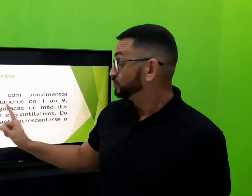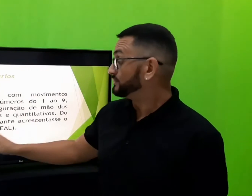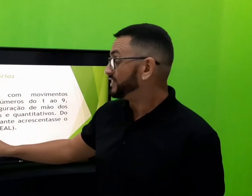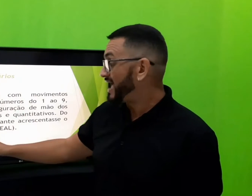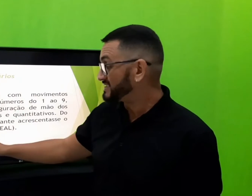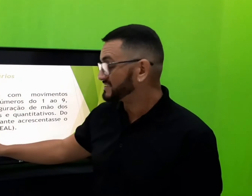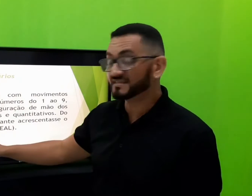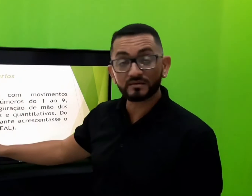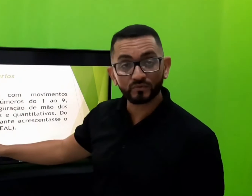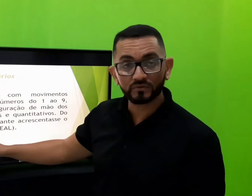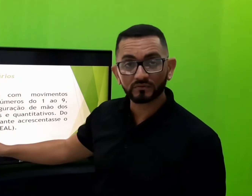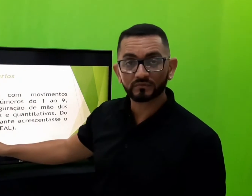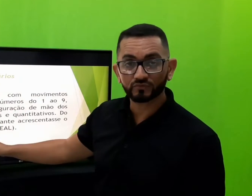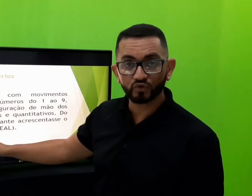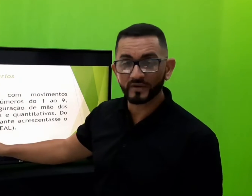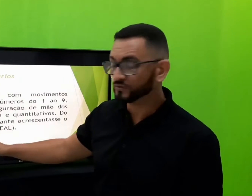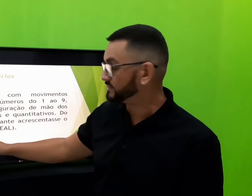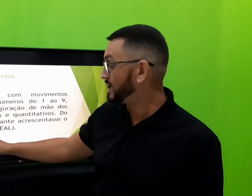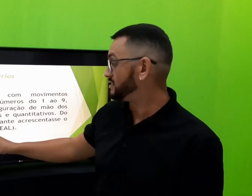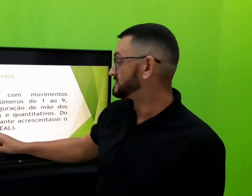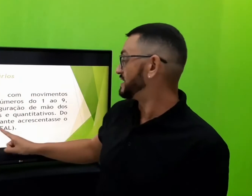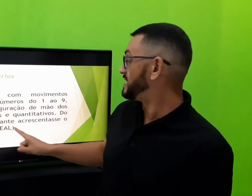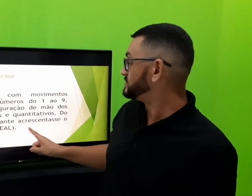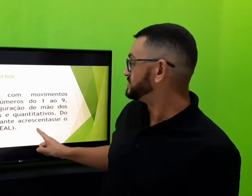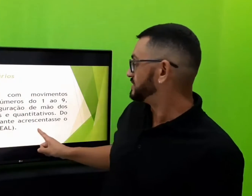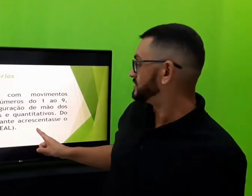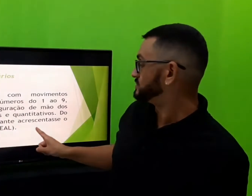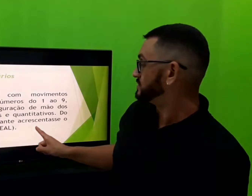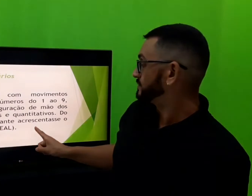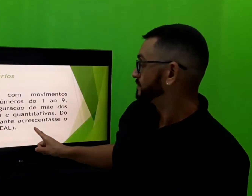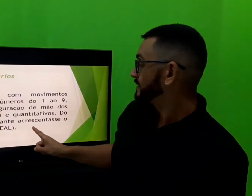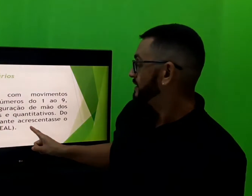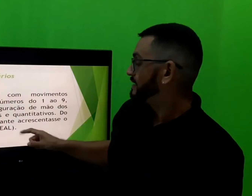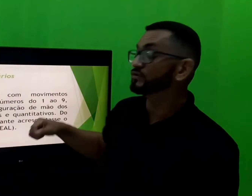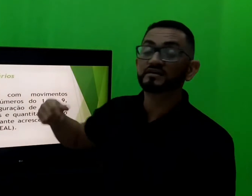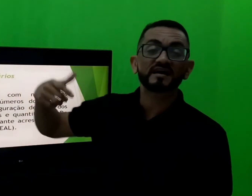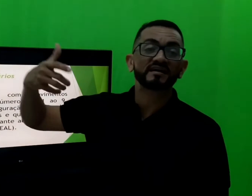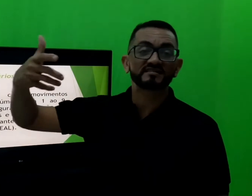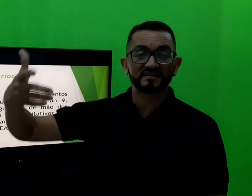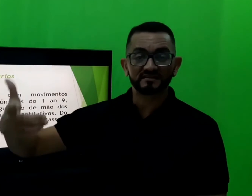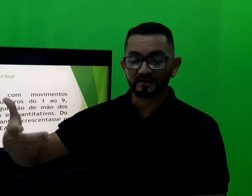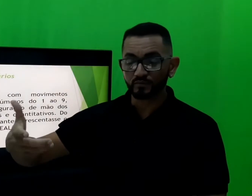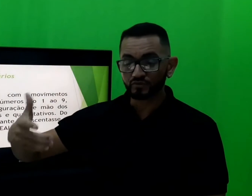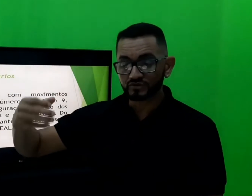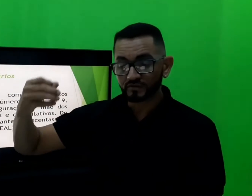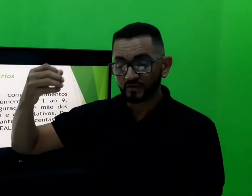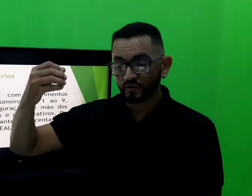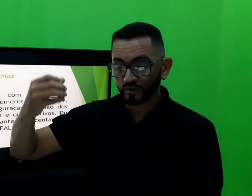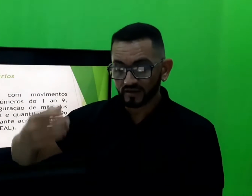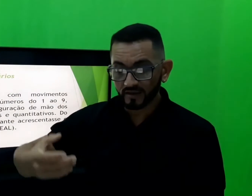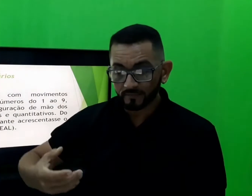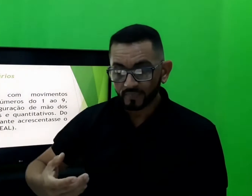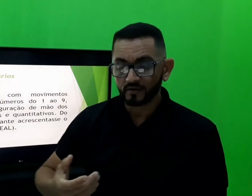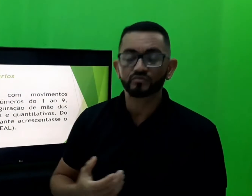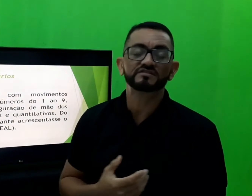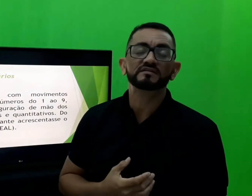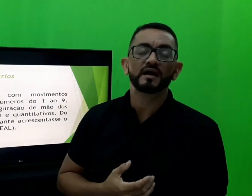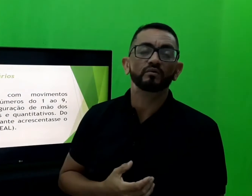Do número 10 em diante, nós acrescentamos o quê? O sinal